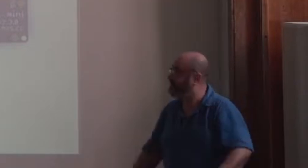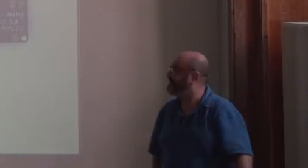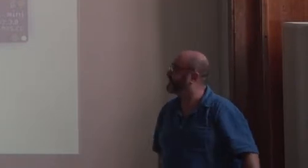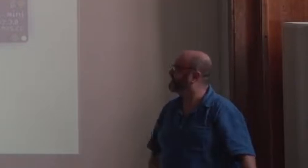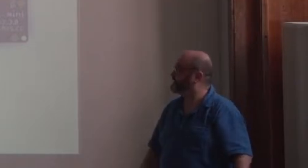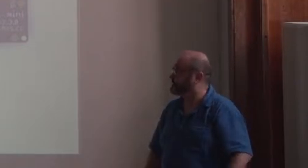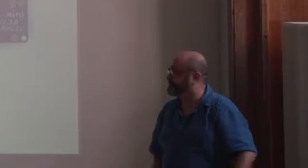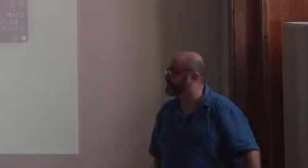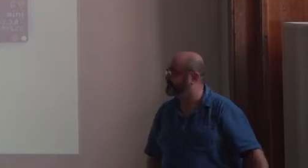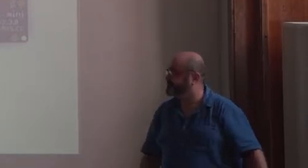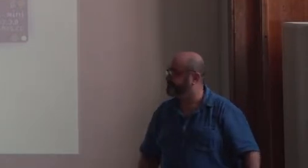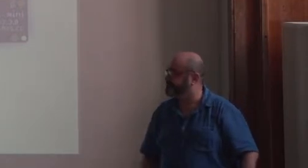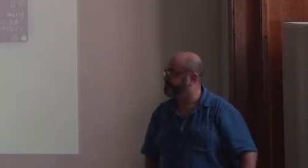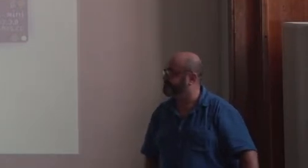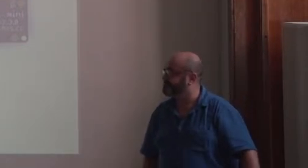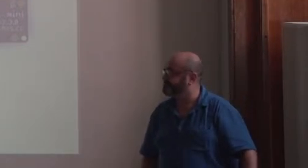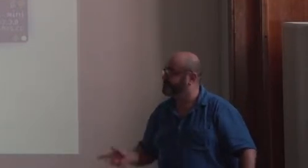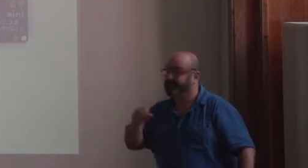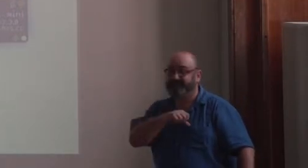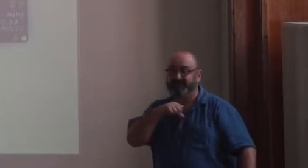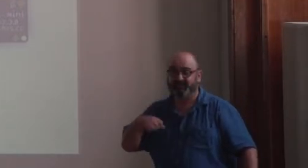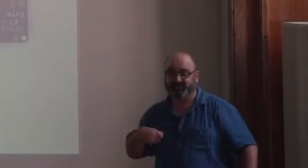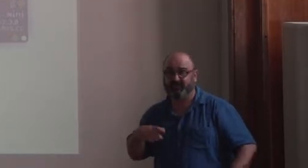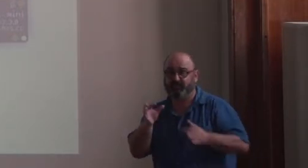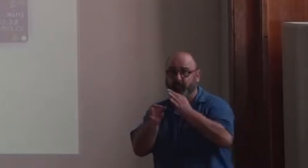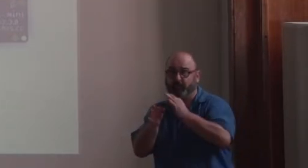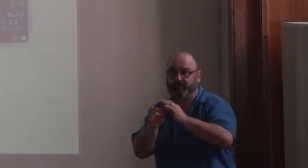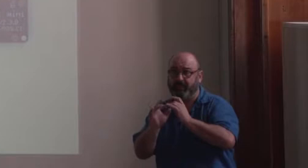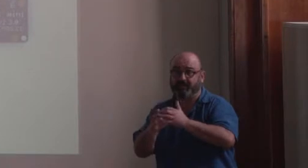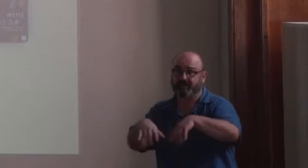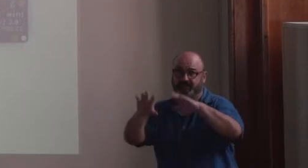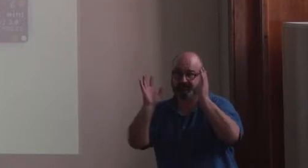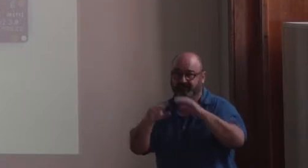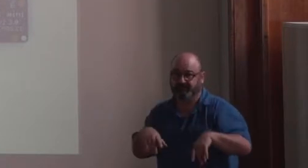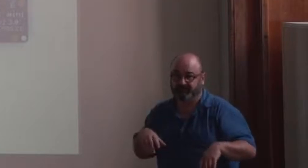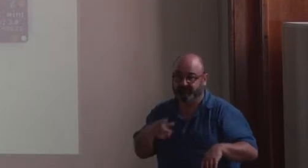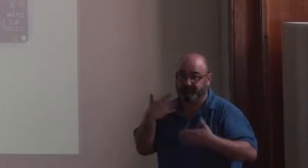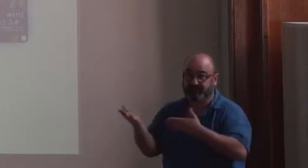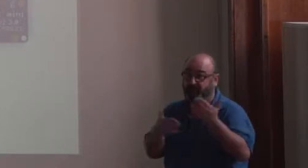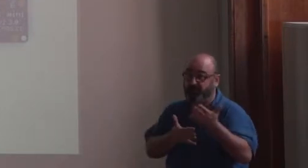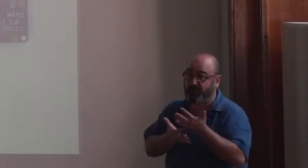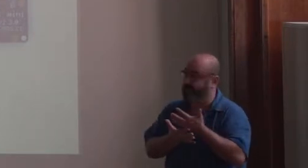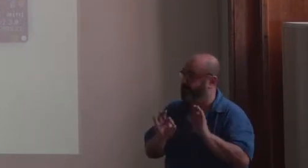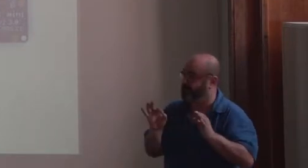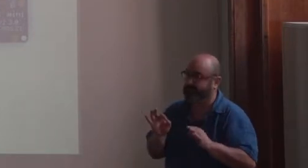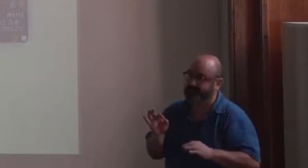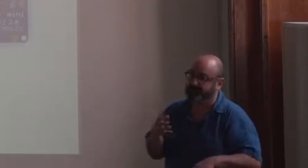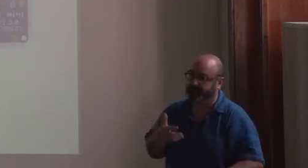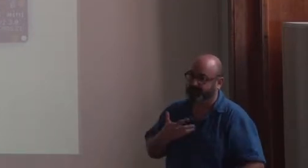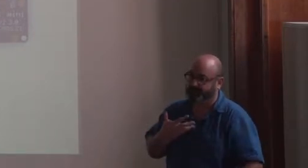Et oui, la Chine pour les composants électroniques, le transport gratuit, ça aide beaucoup.